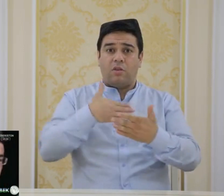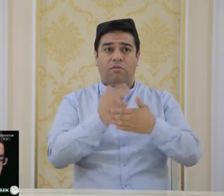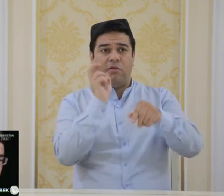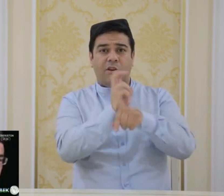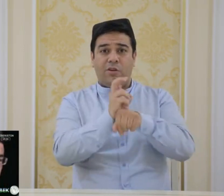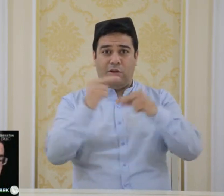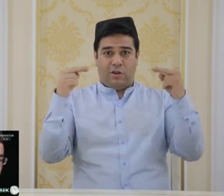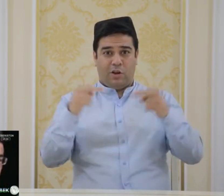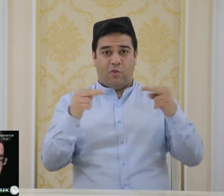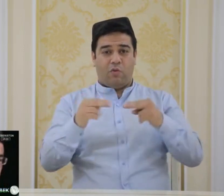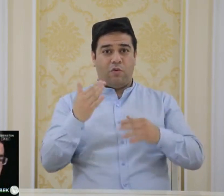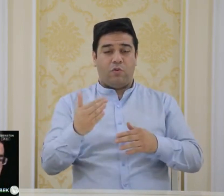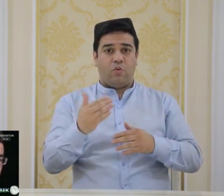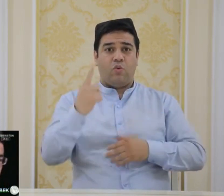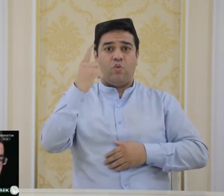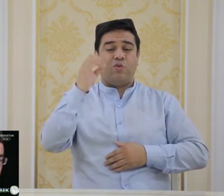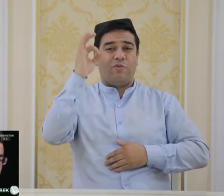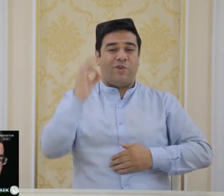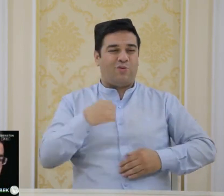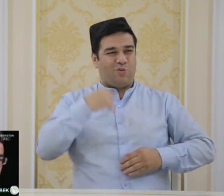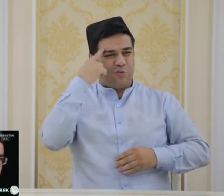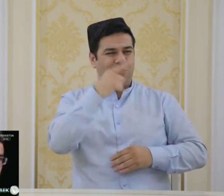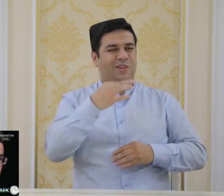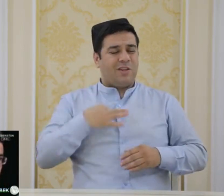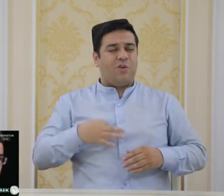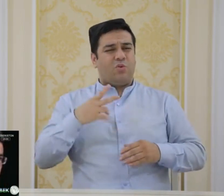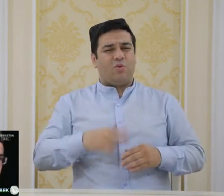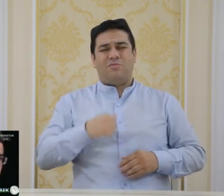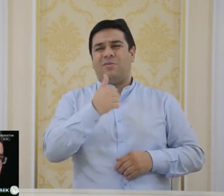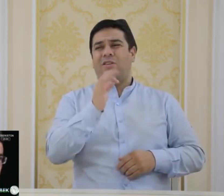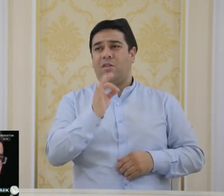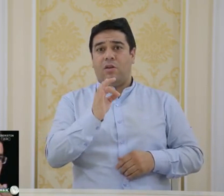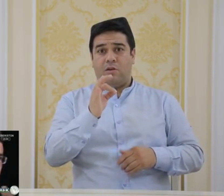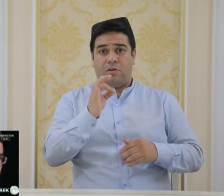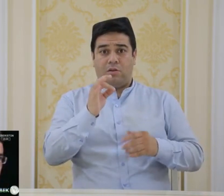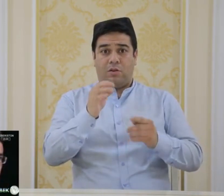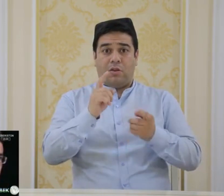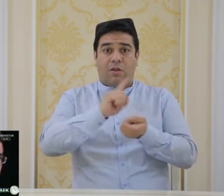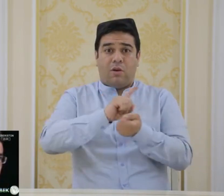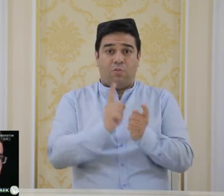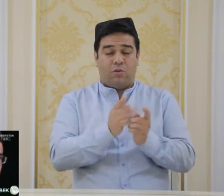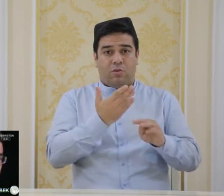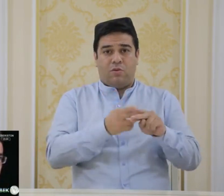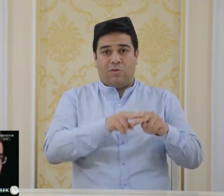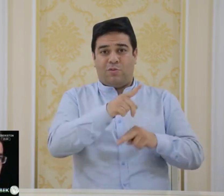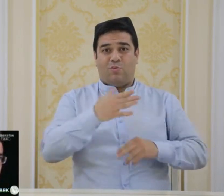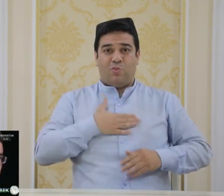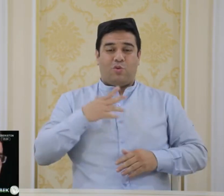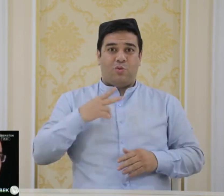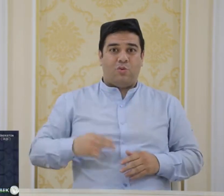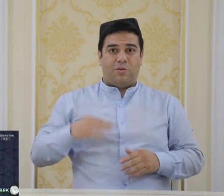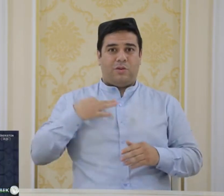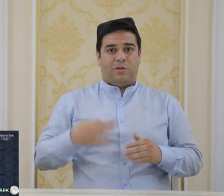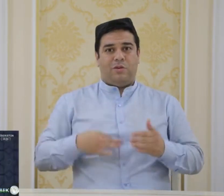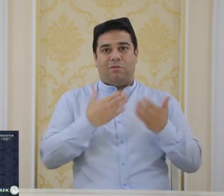men 100% ishongandan keyin u odam ishonsa agar shunaqa